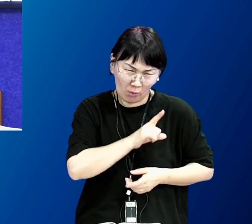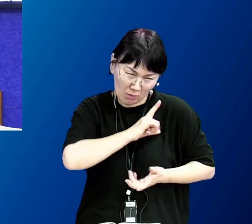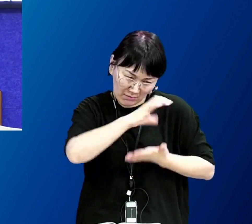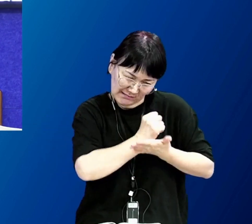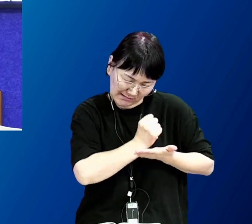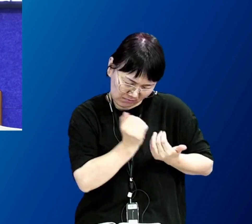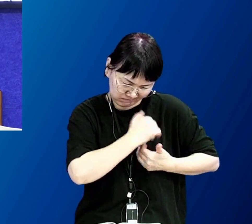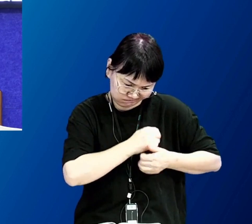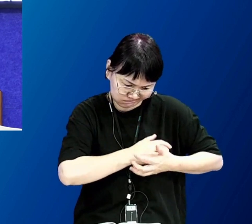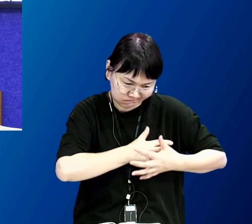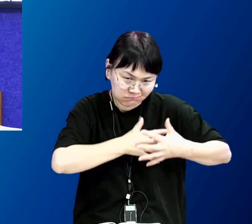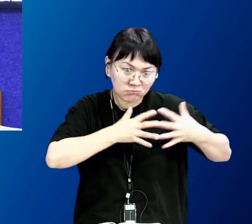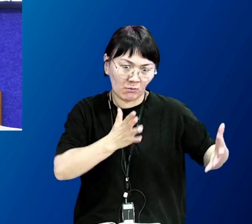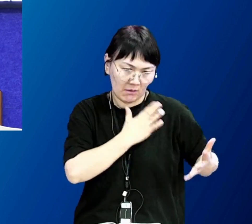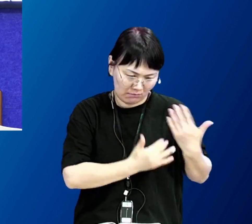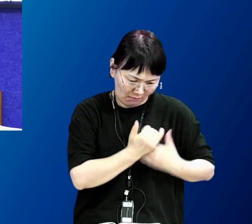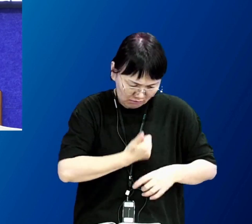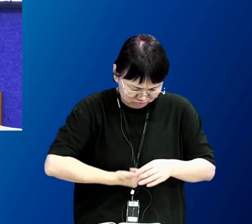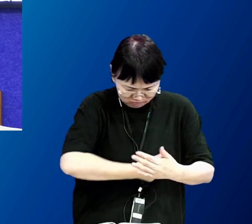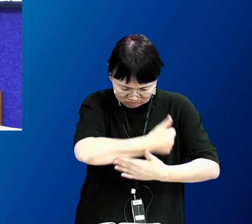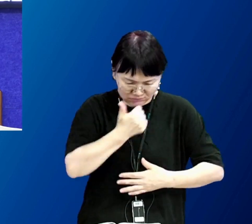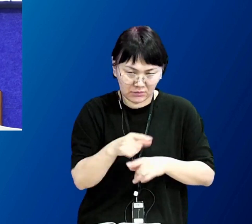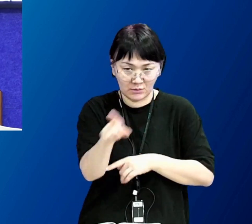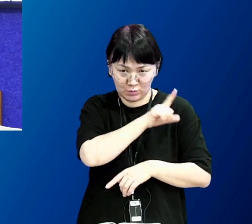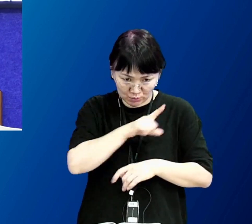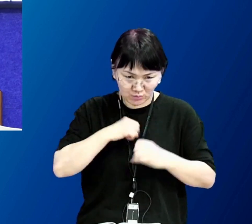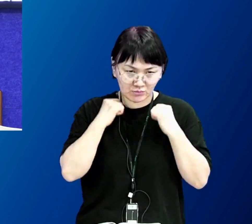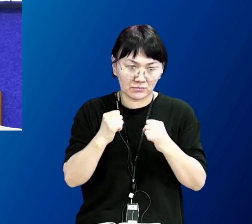одоо хичээх ёстой гэж бодож байна.